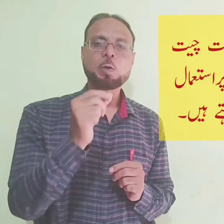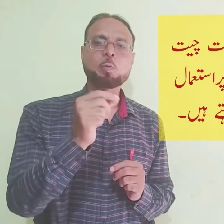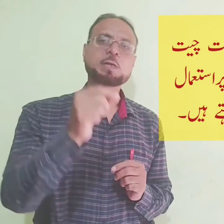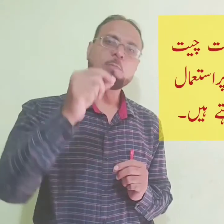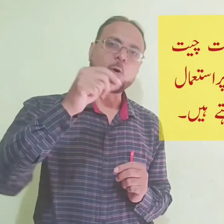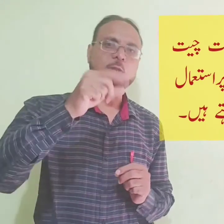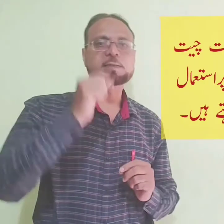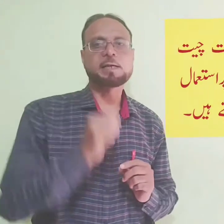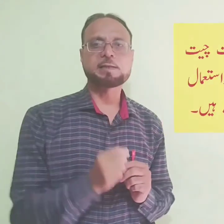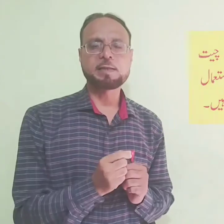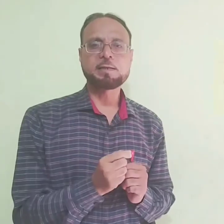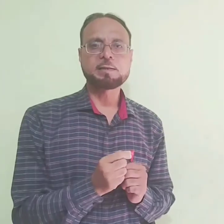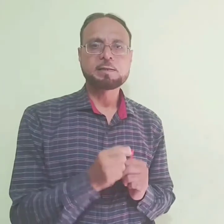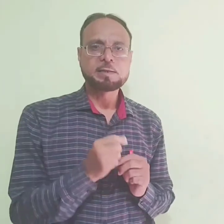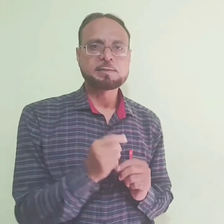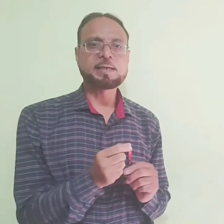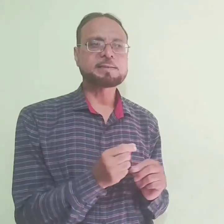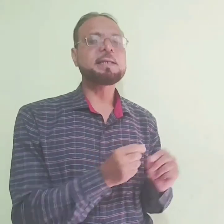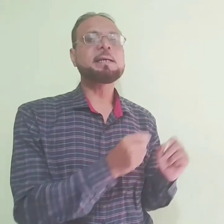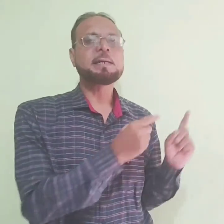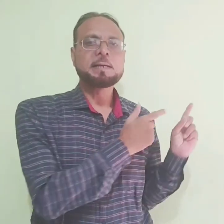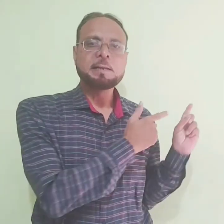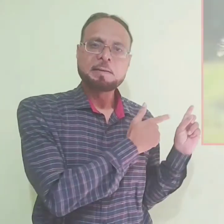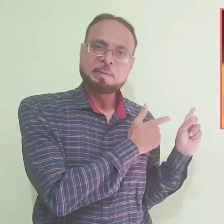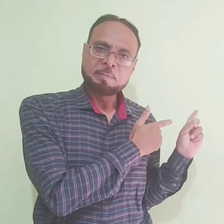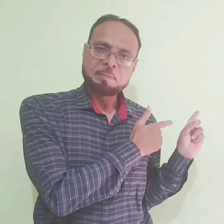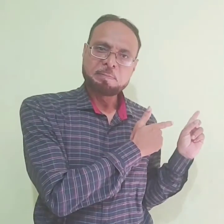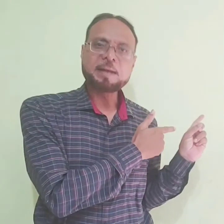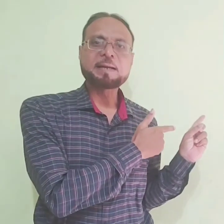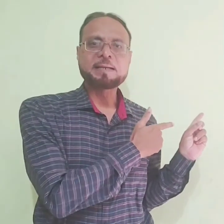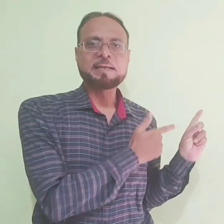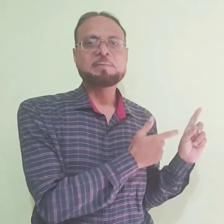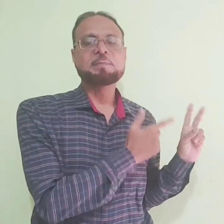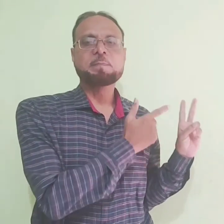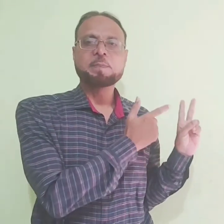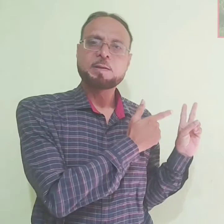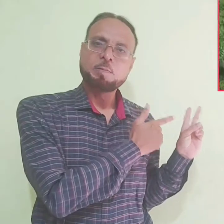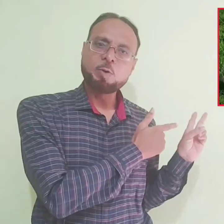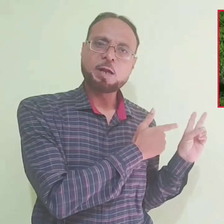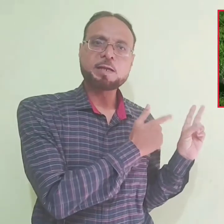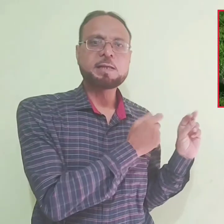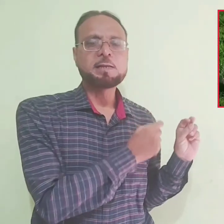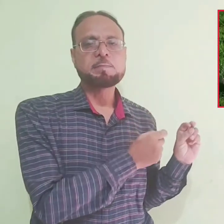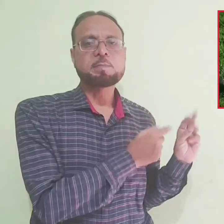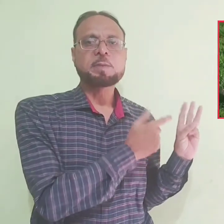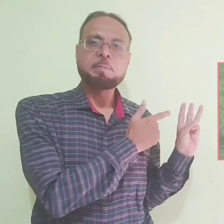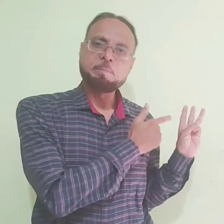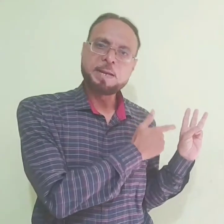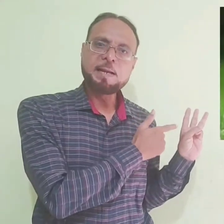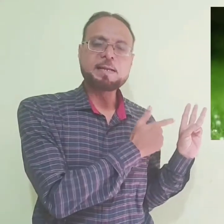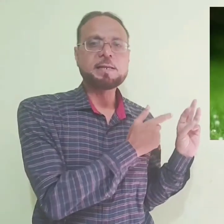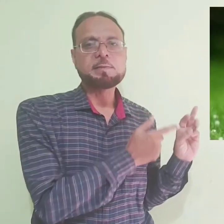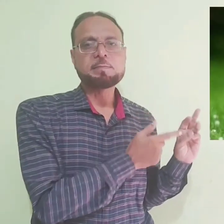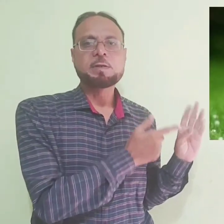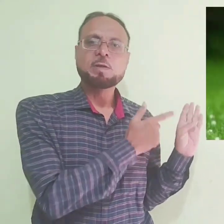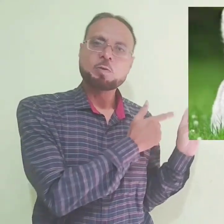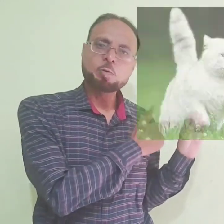उसे मौनस कहते हैं, जैसे बकरी, मुर्गी, बिल्ली,